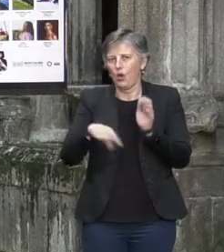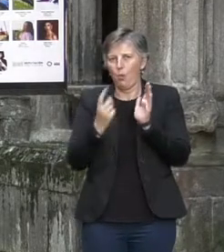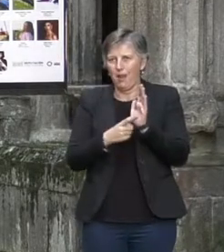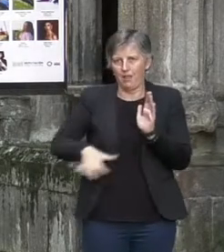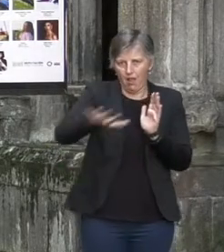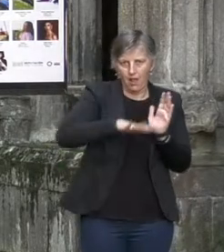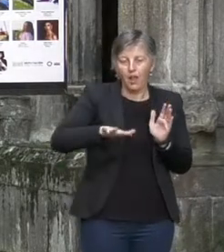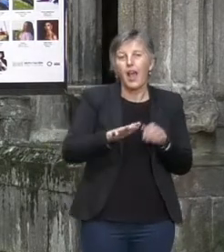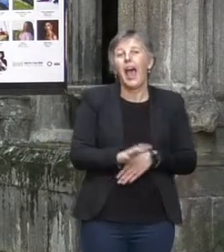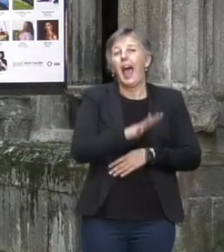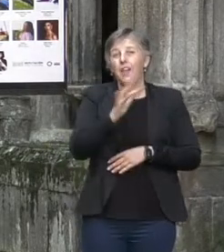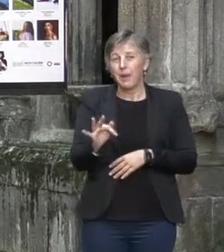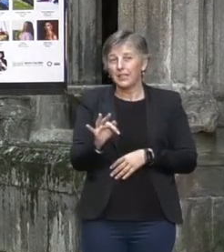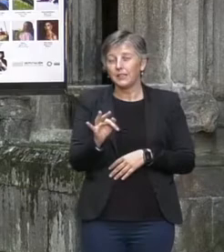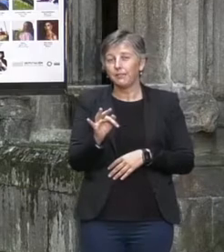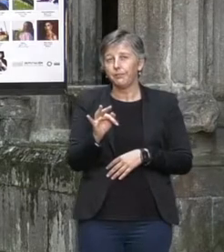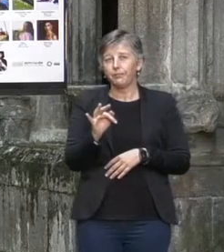E ademais de